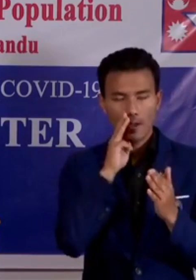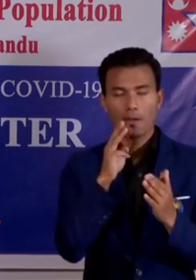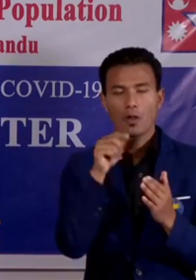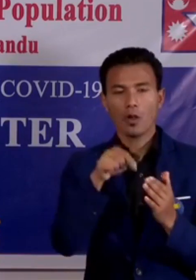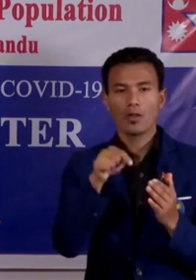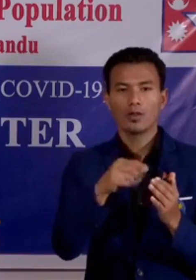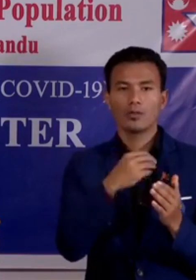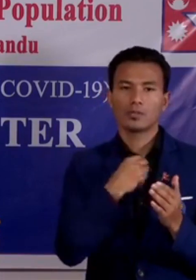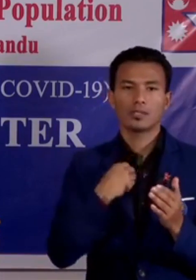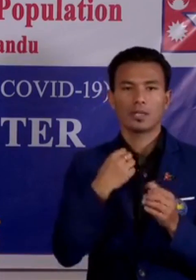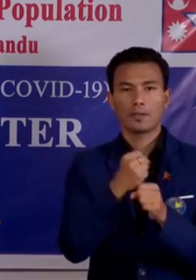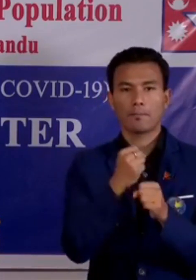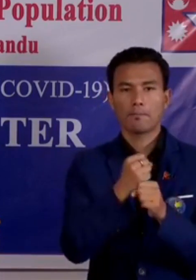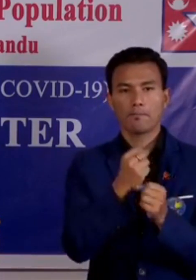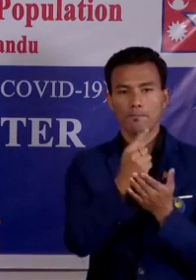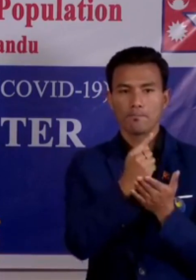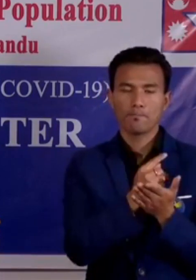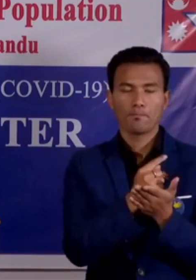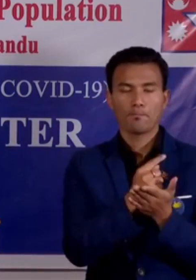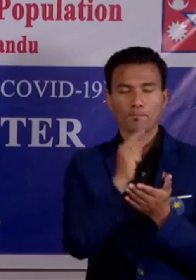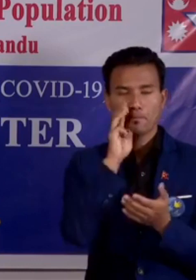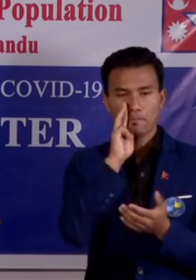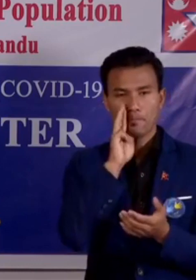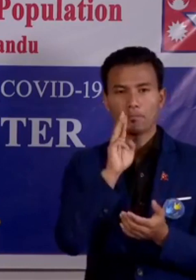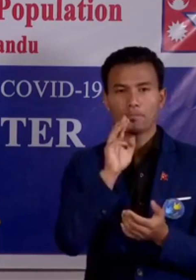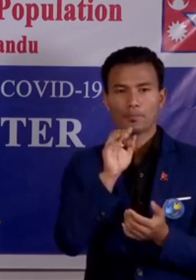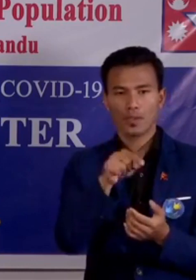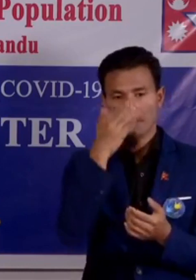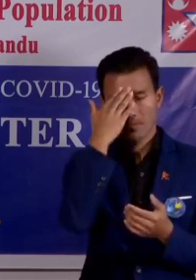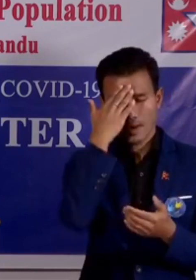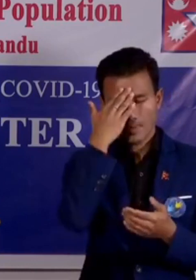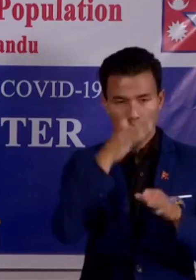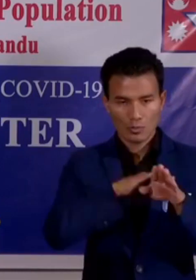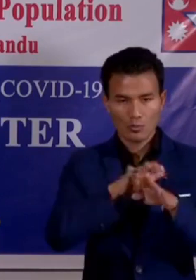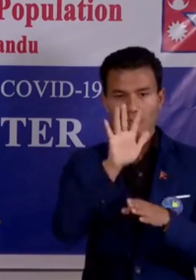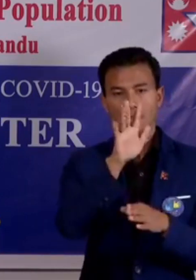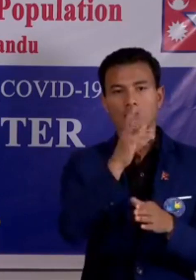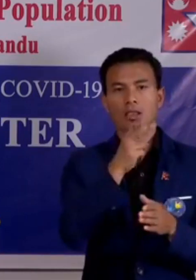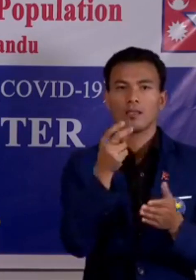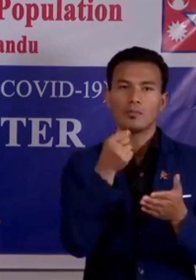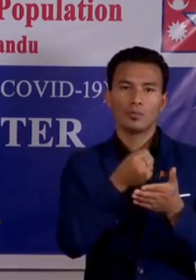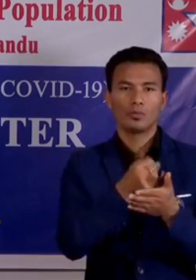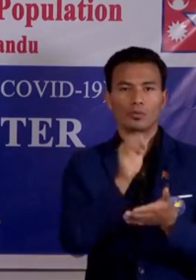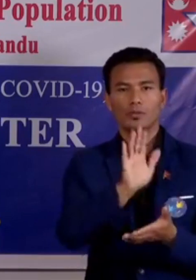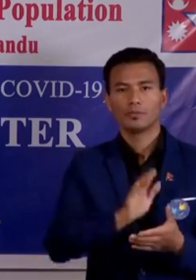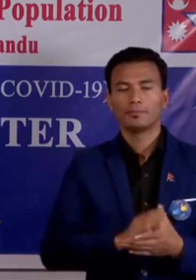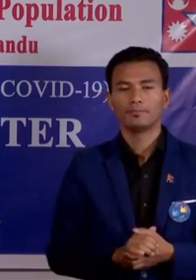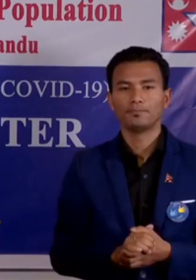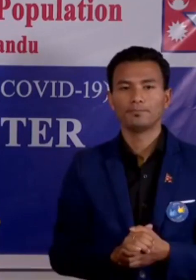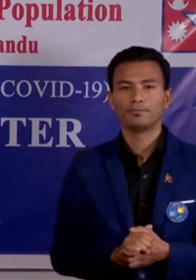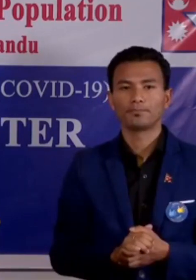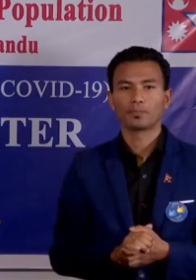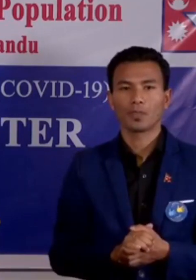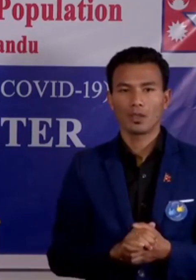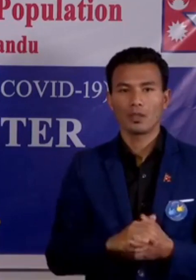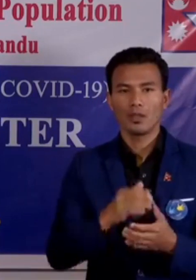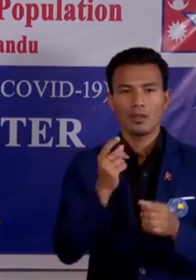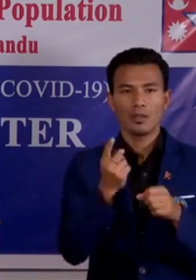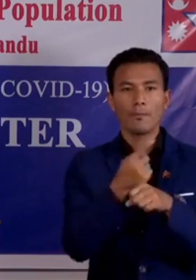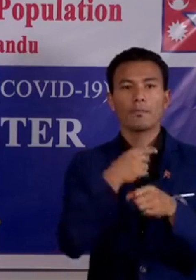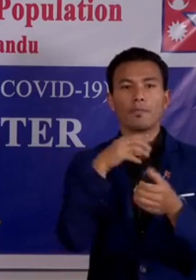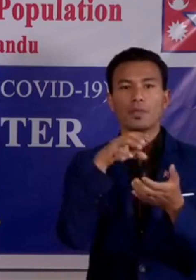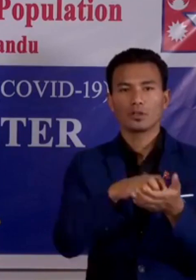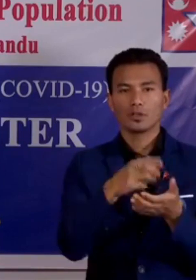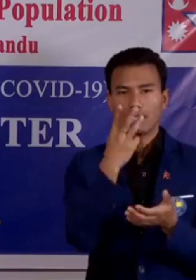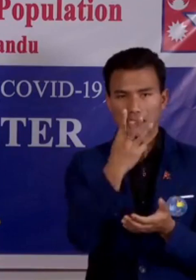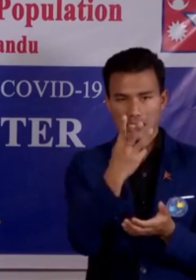सेती प्रादेशिक अस्पतालमा अहिले उपचारको क्रममा रहेका सङ्क्रमितहरूको सङ्ख्या 5 पुगेको छ। त्यसै गरी वीरगन्जमा